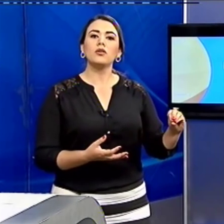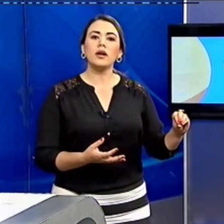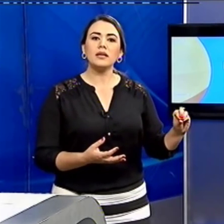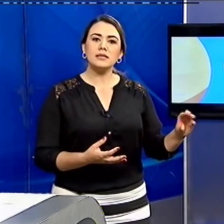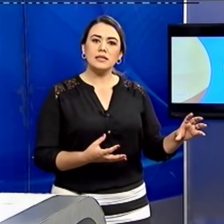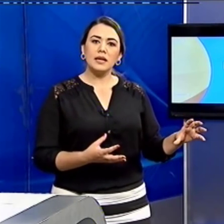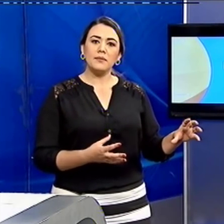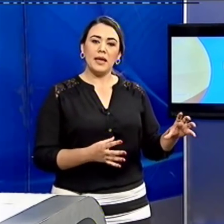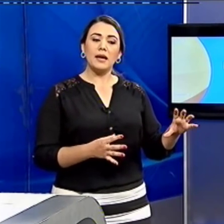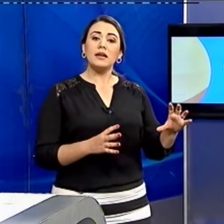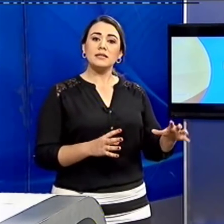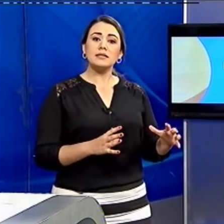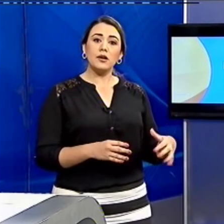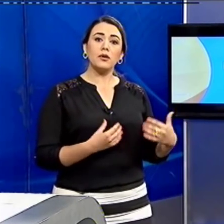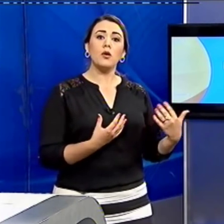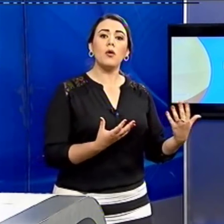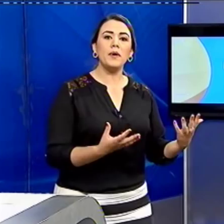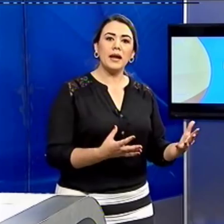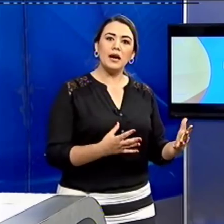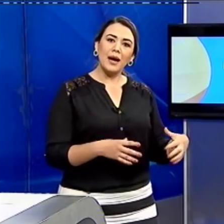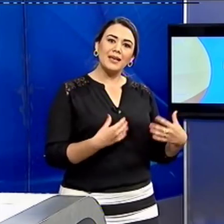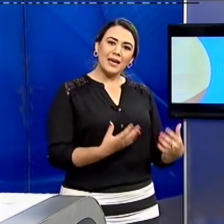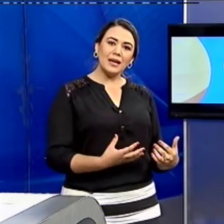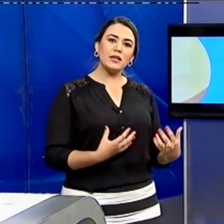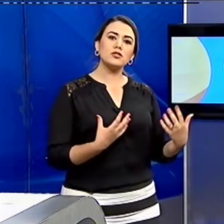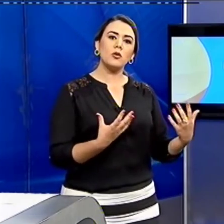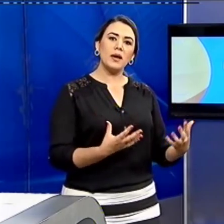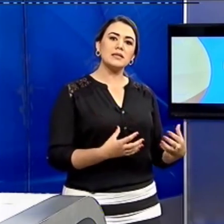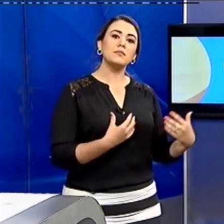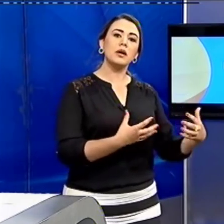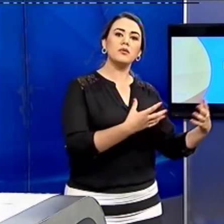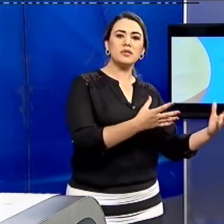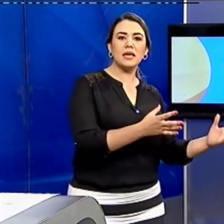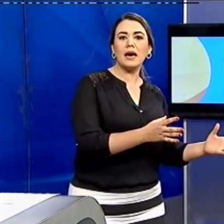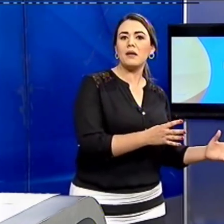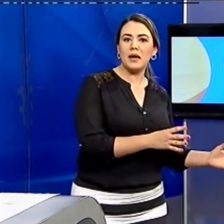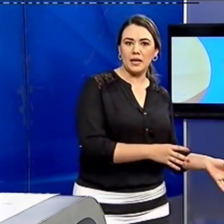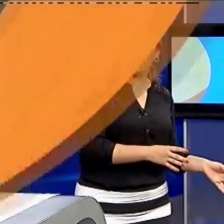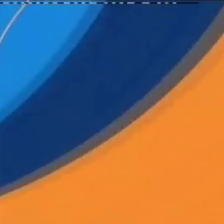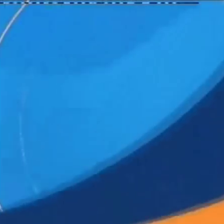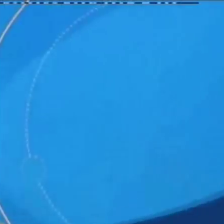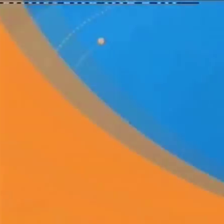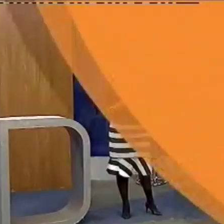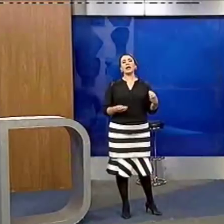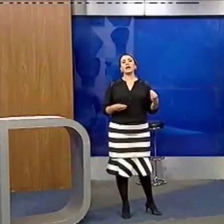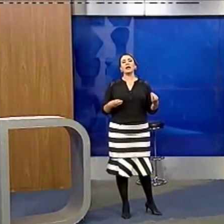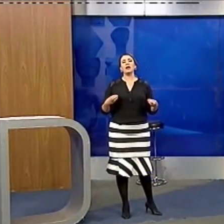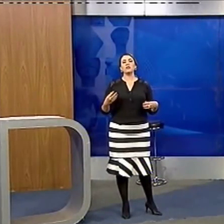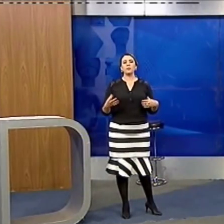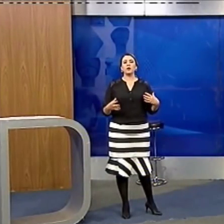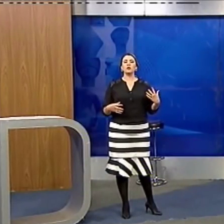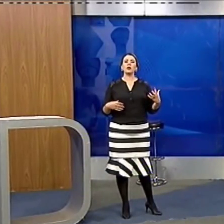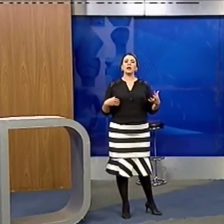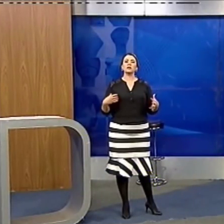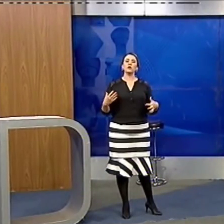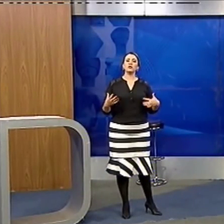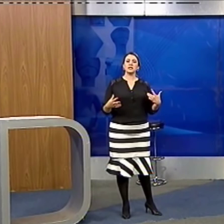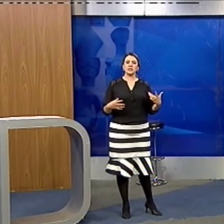trabalhador em si, era necessário que o operário, aquele que soubesse manusear a máquina. Quem se encarregava por regular todas